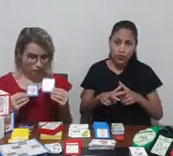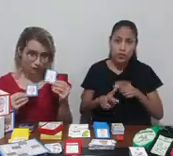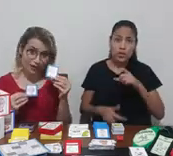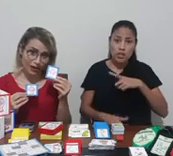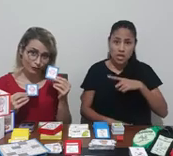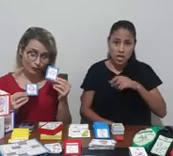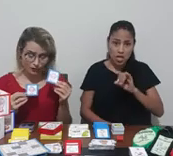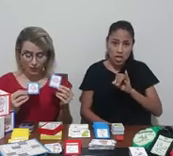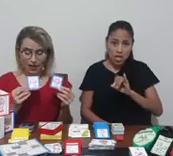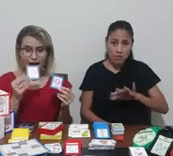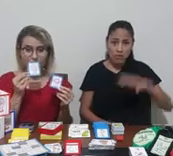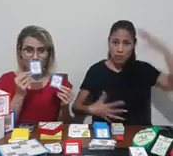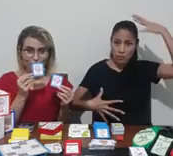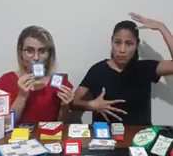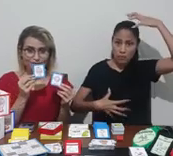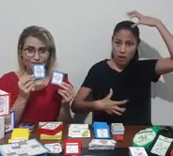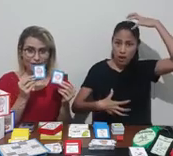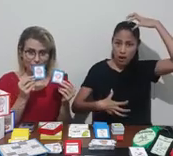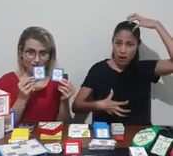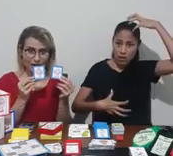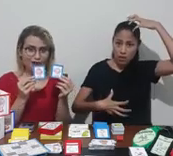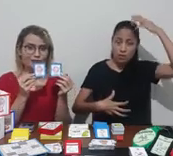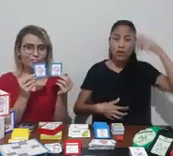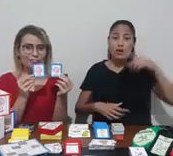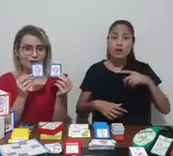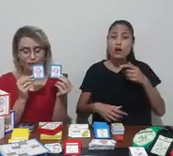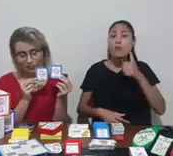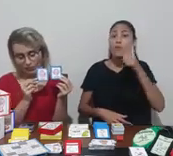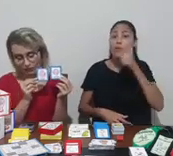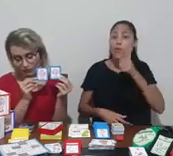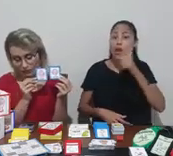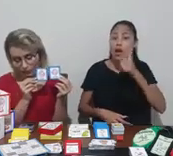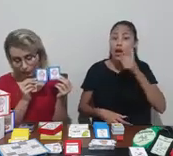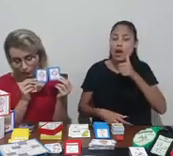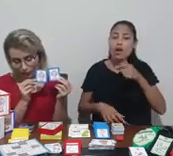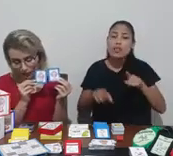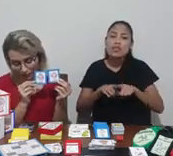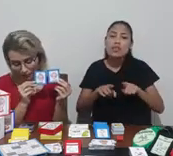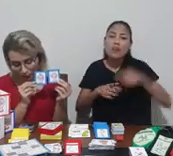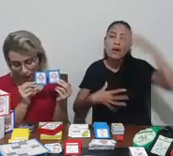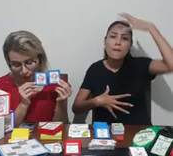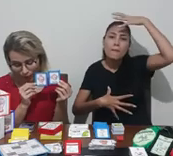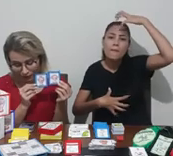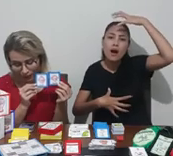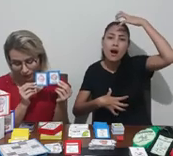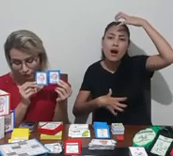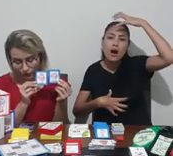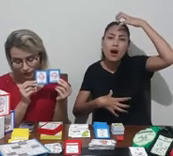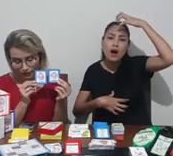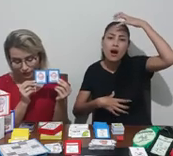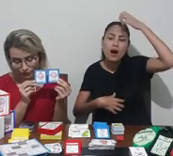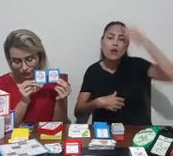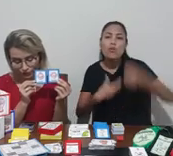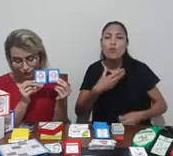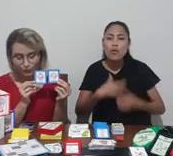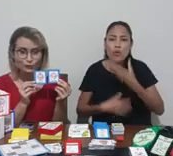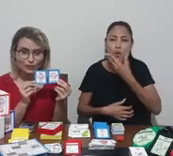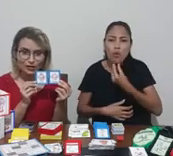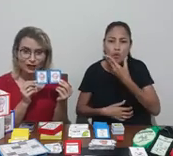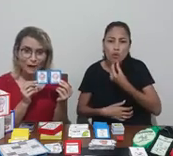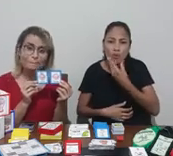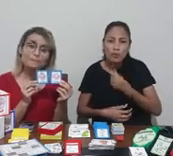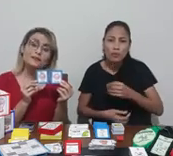imagem do macaco, a imagem da macaca, não sei se dá para vocês verem direitinho, por aqui dá para ver um pouquinho. Tô vendo aqui no